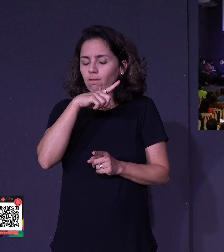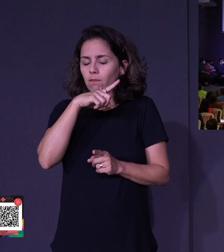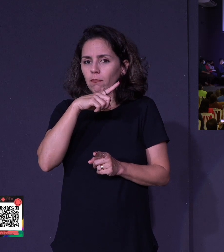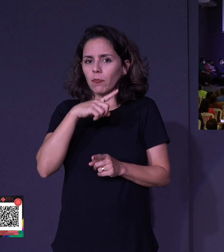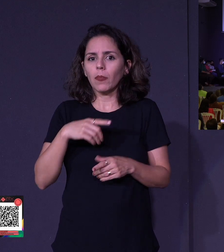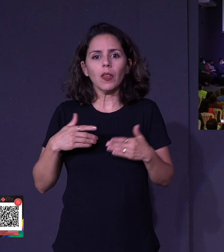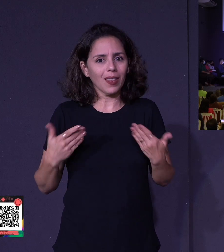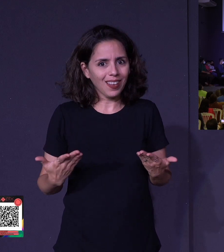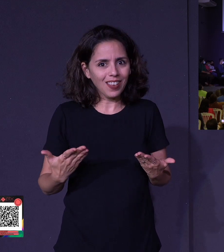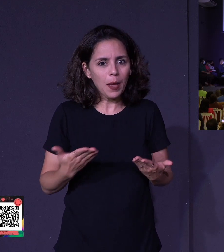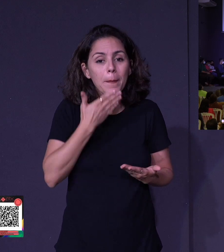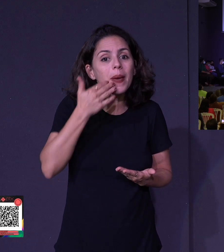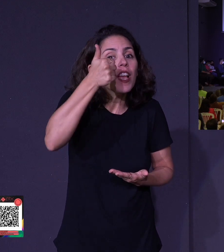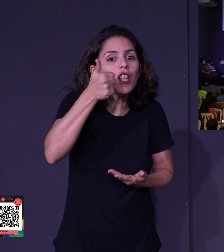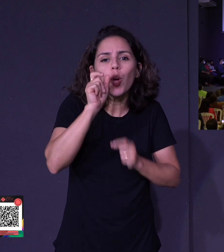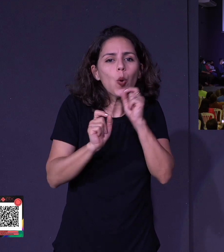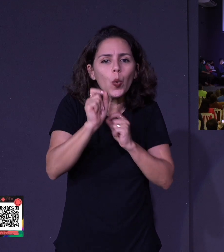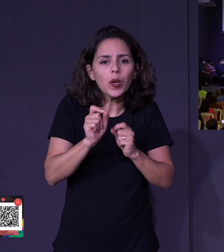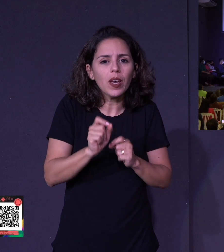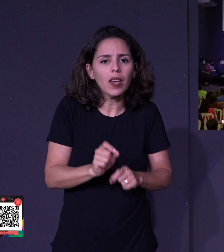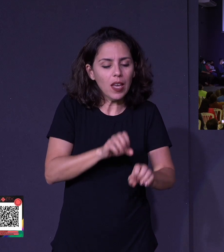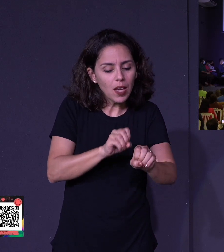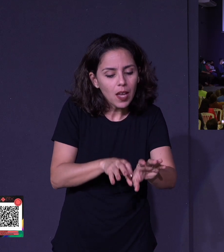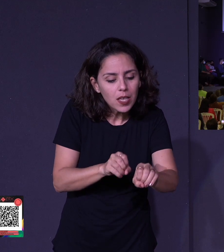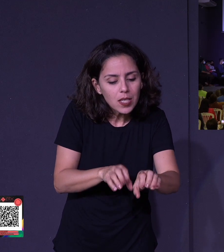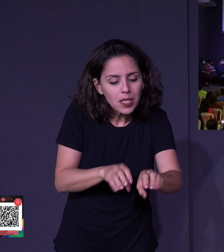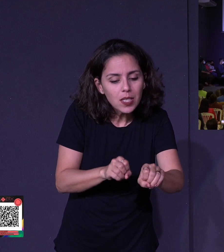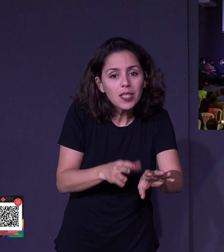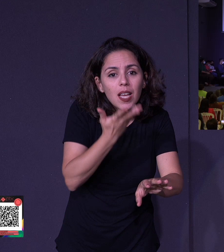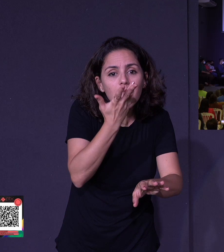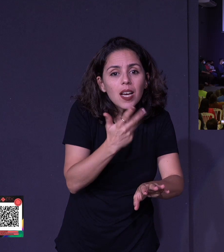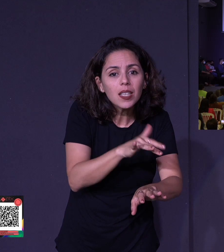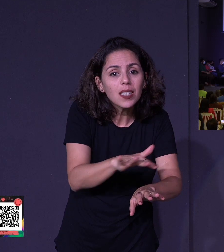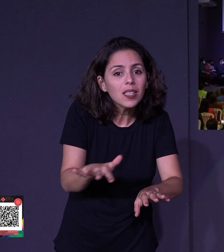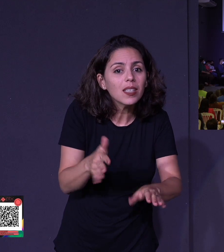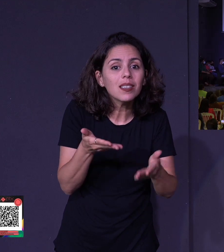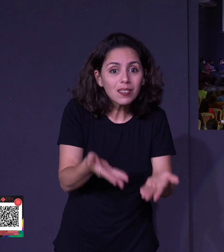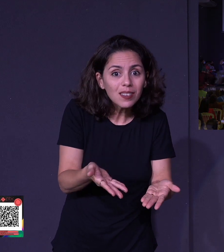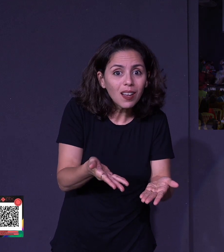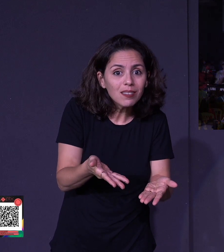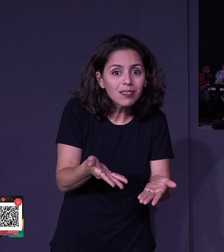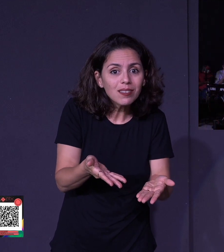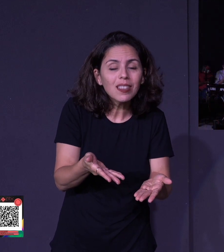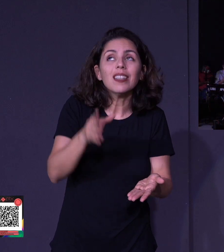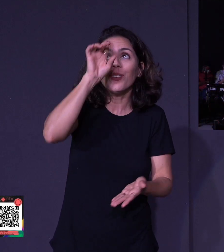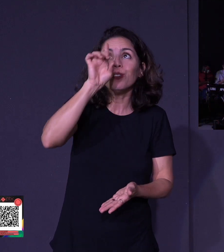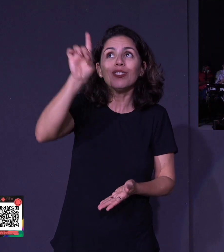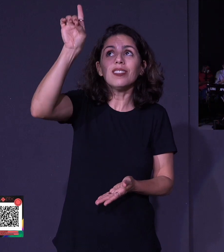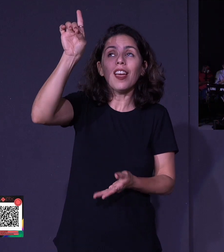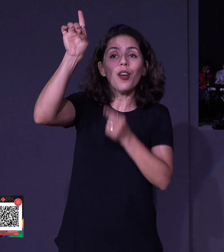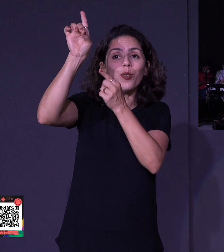firmado, ministrando sobre ele, sobre ela, a bênção do eterno. Ensina a criança